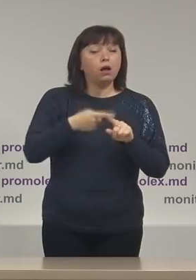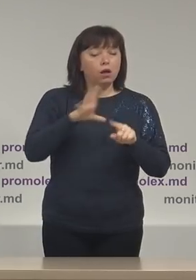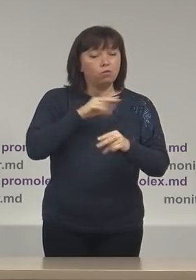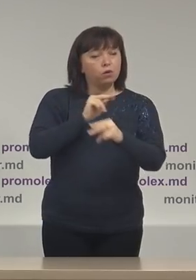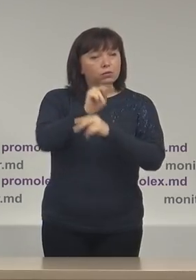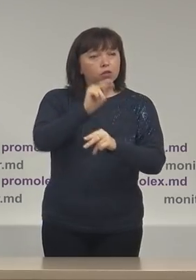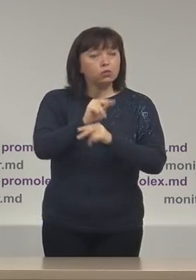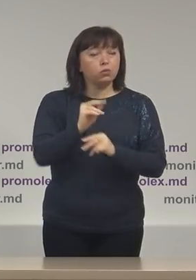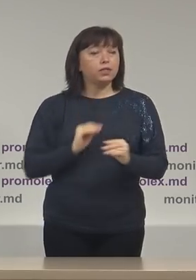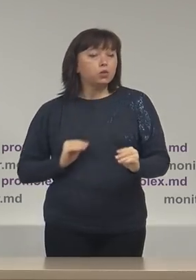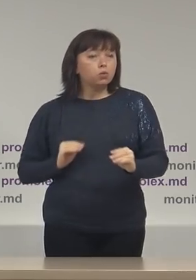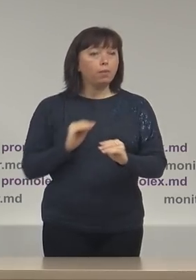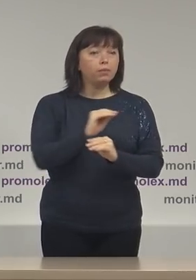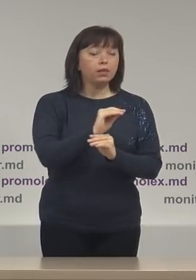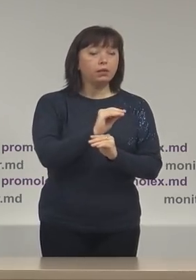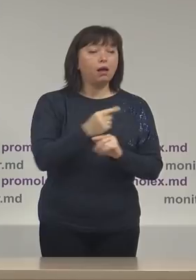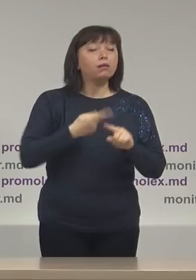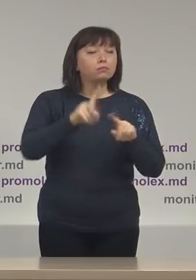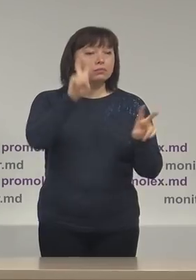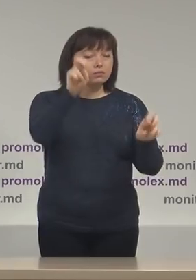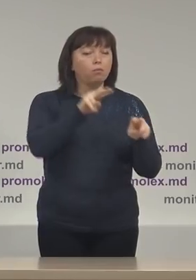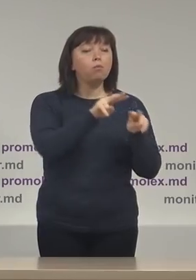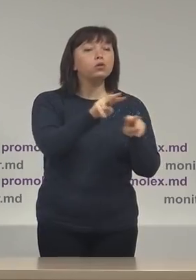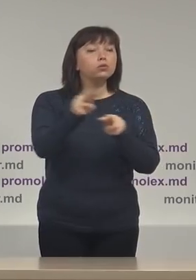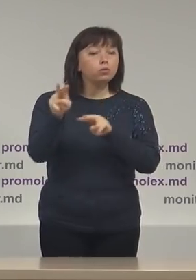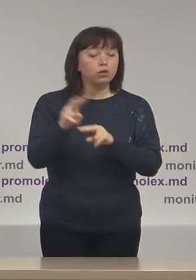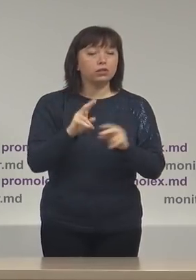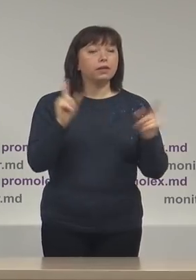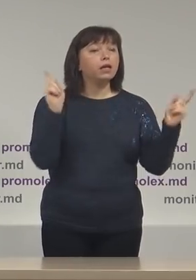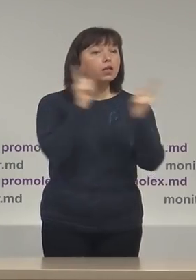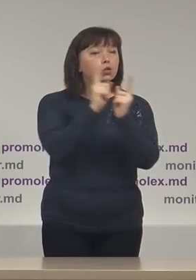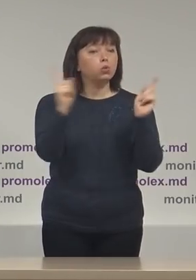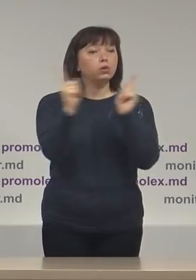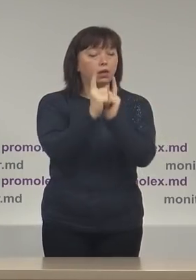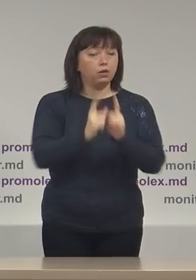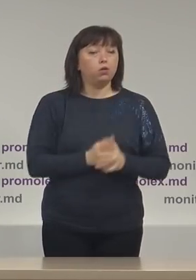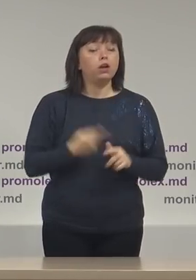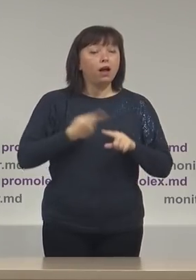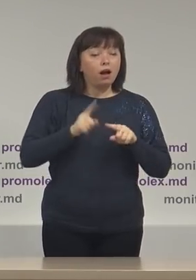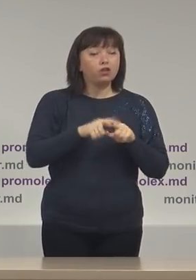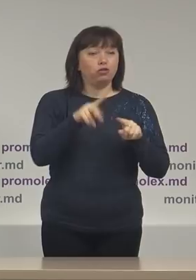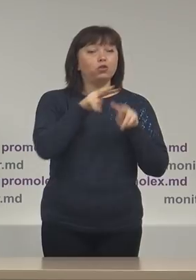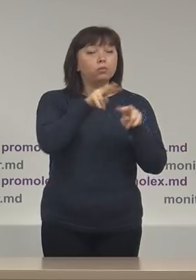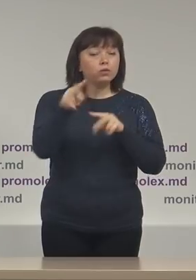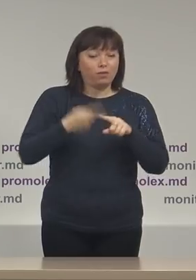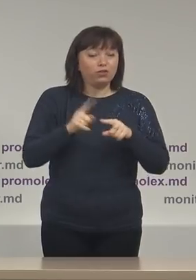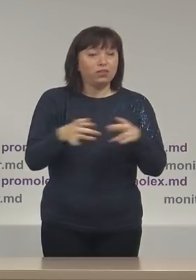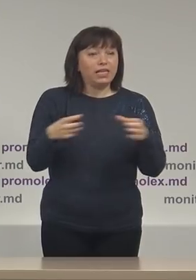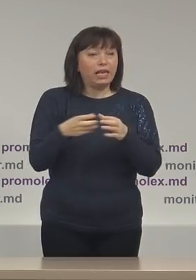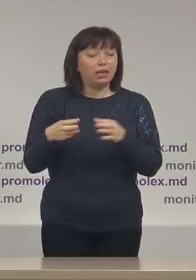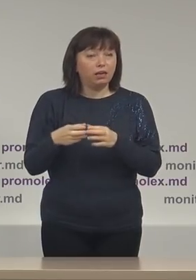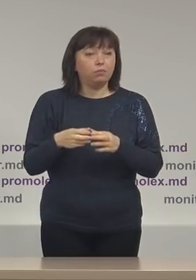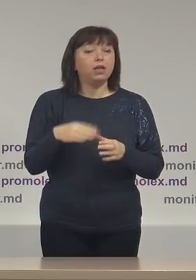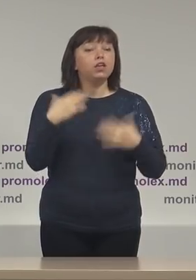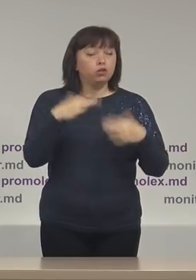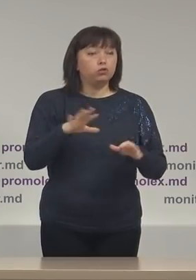instruiți suplimentar în domeniul monitorizării întrunirilor. Și acești observatori, aceste echipe